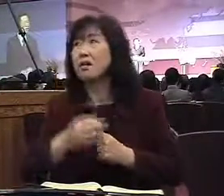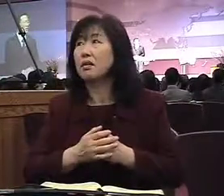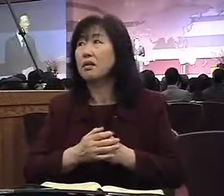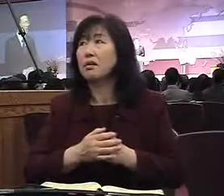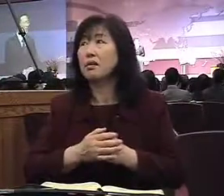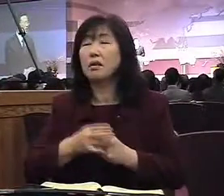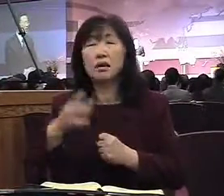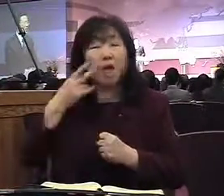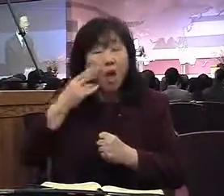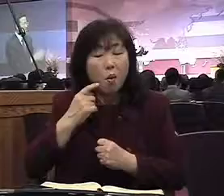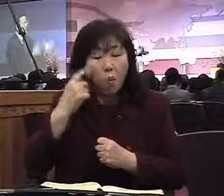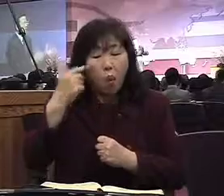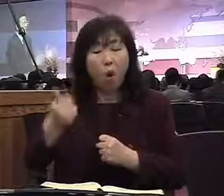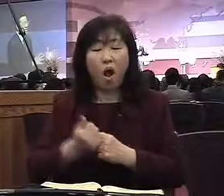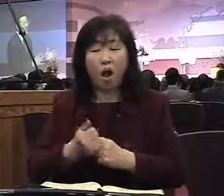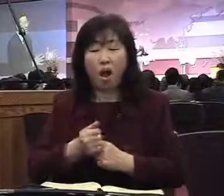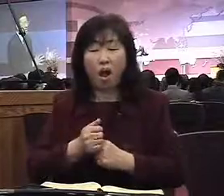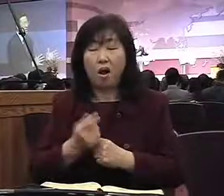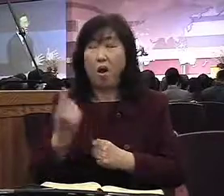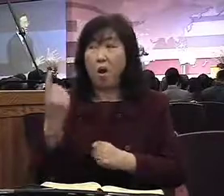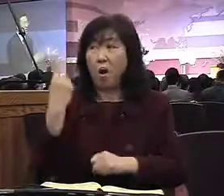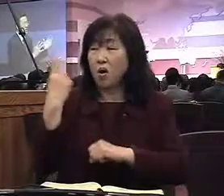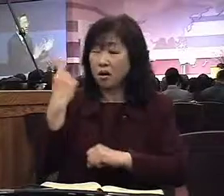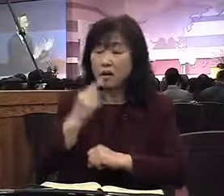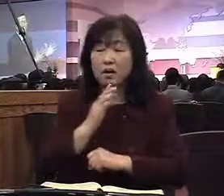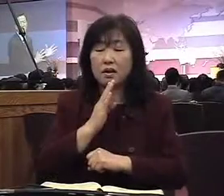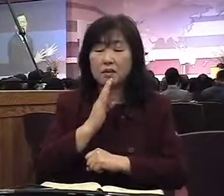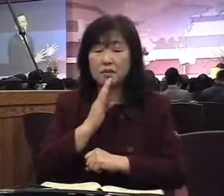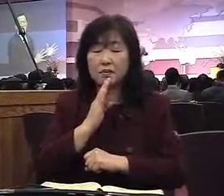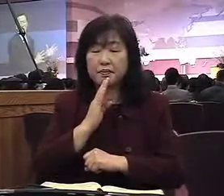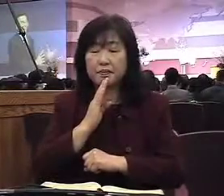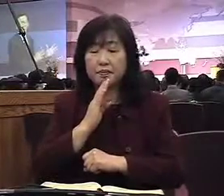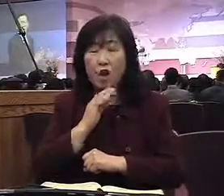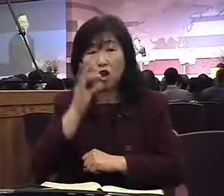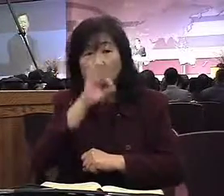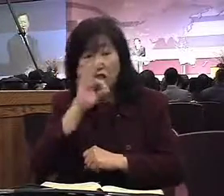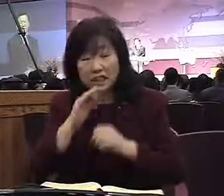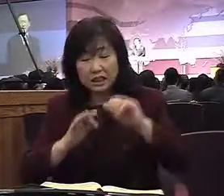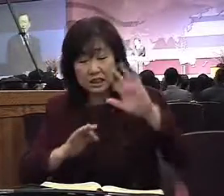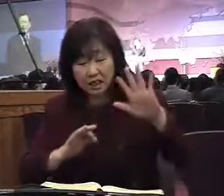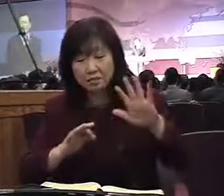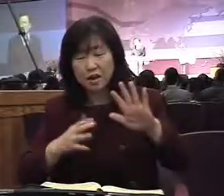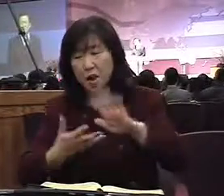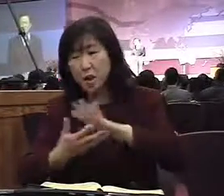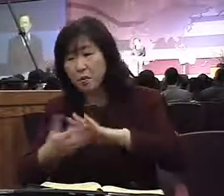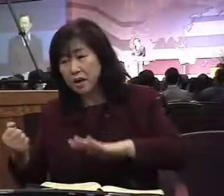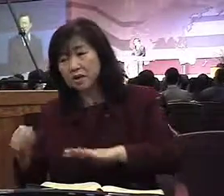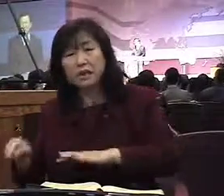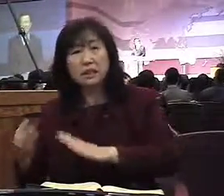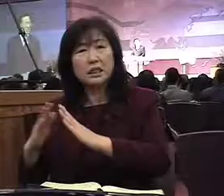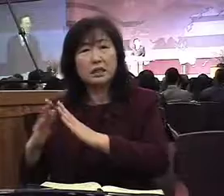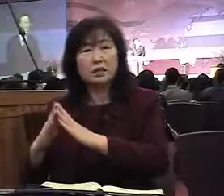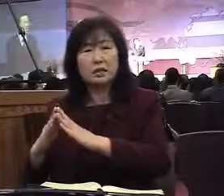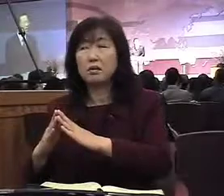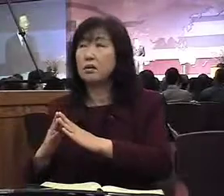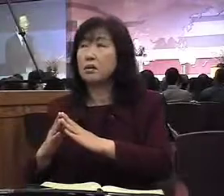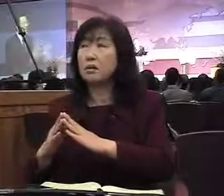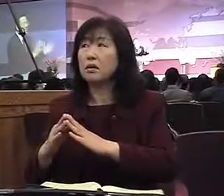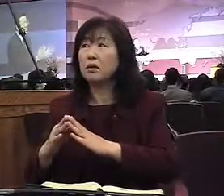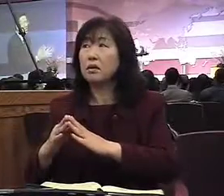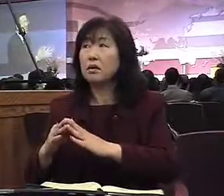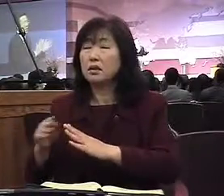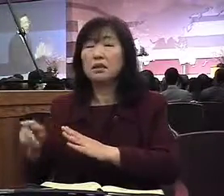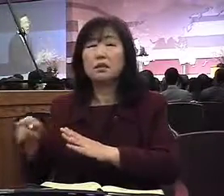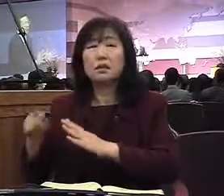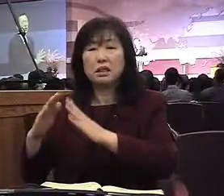예, 목사님. 글쎄요, 어제 그 우리 돼지 5마리 뺏어간 그 집 있지 않습니까? 예.